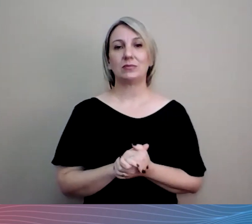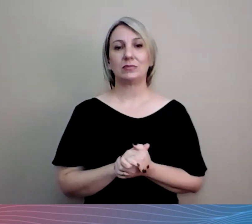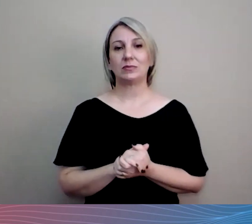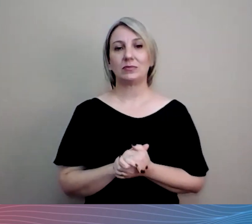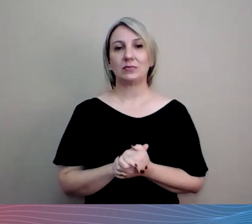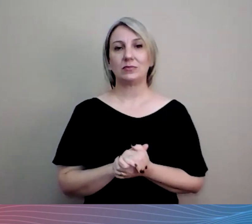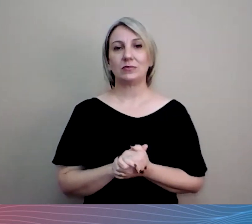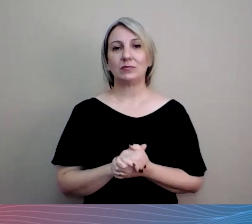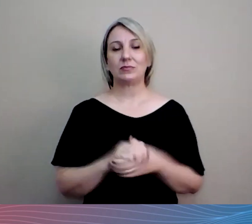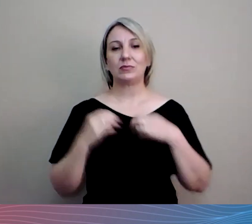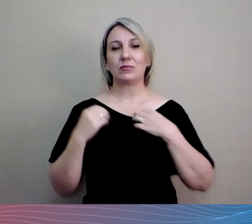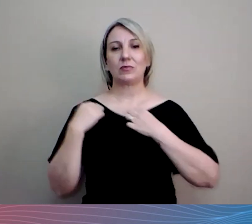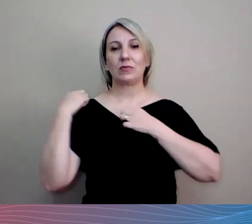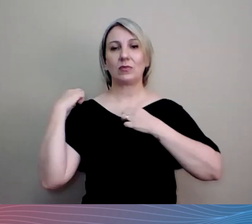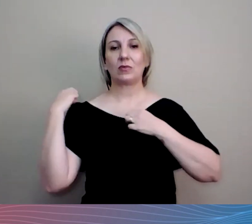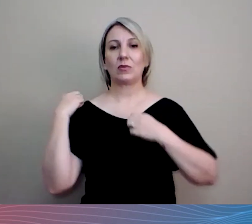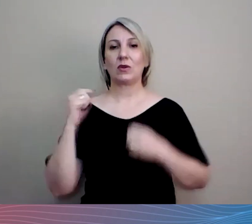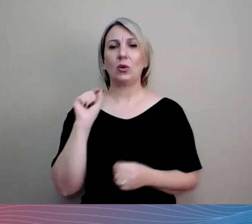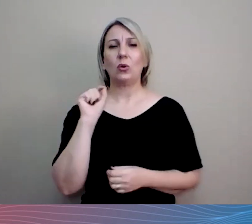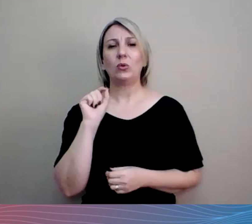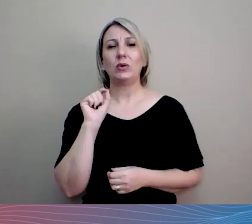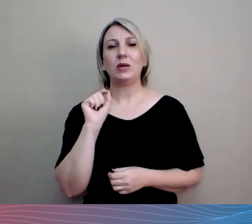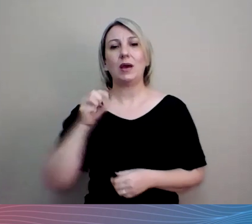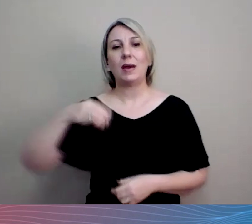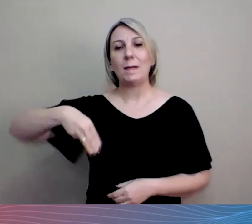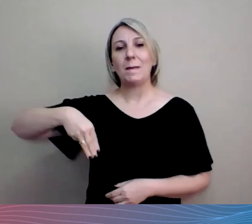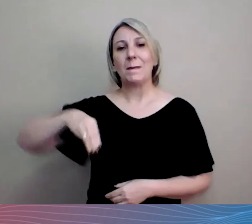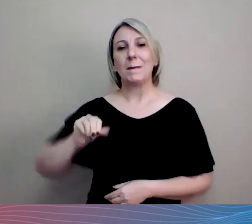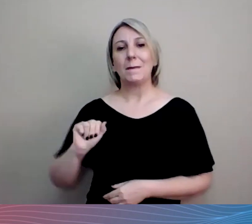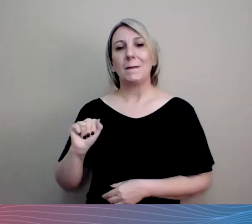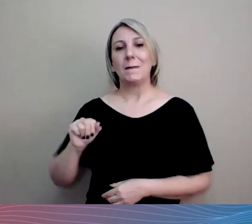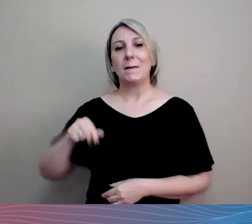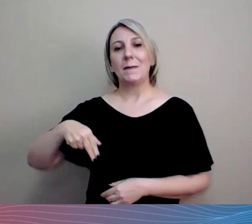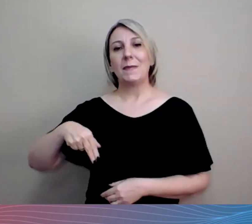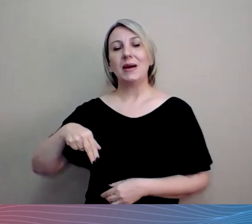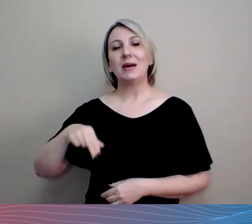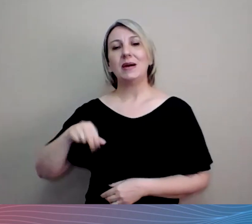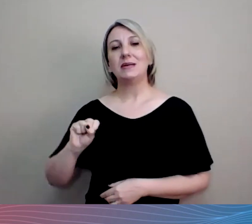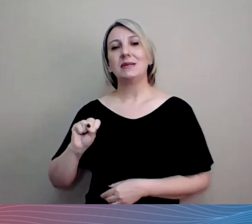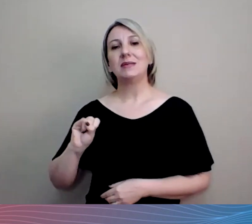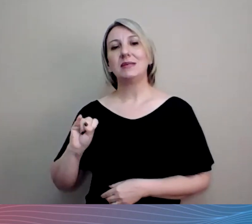Ser manso, irmãos, é conduzir-se sempre com brandura,